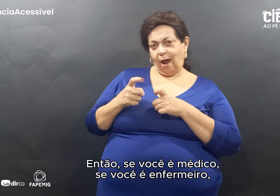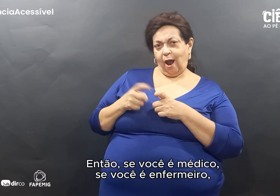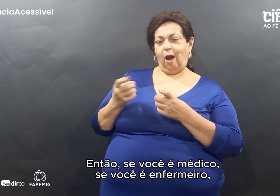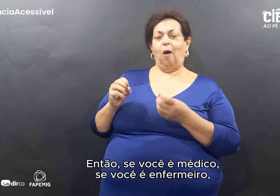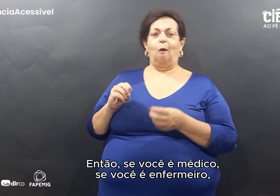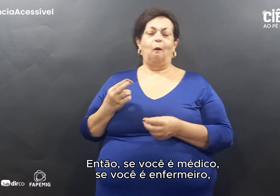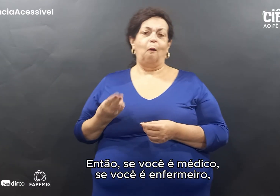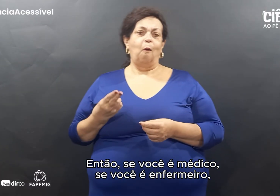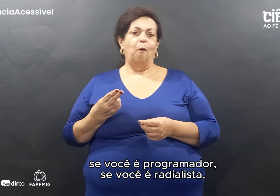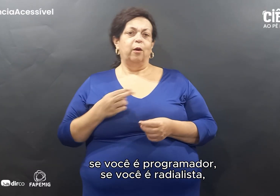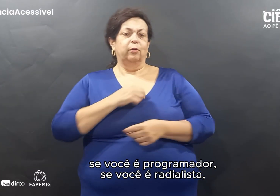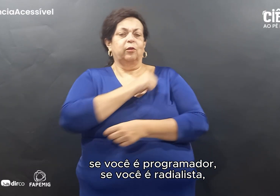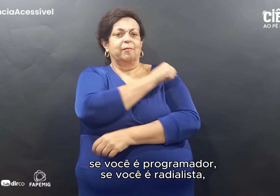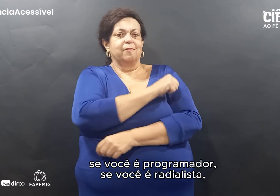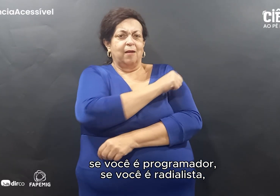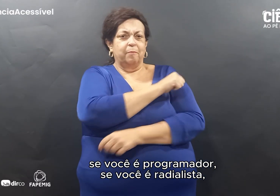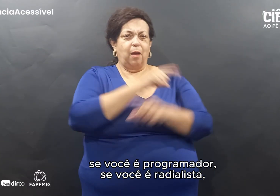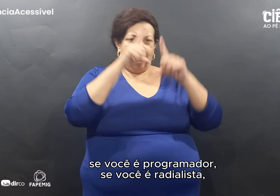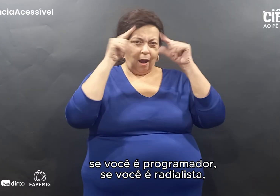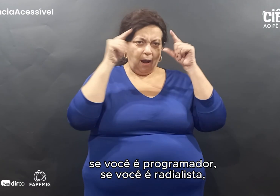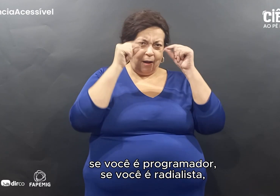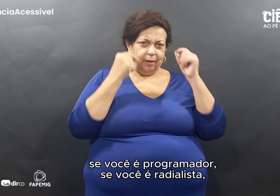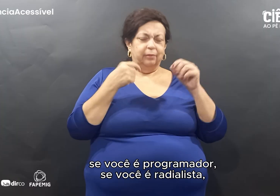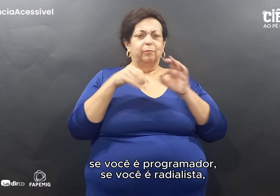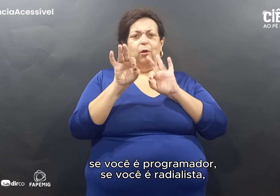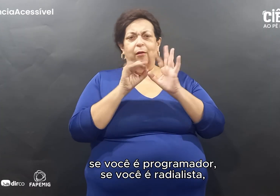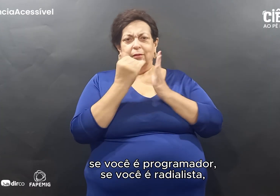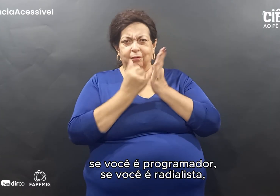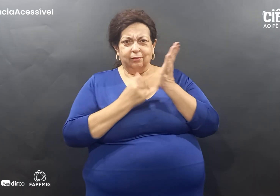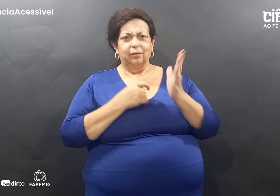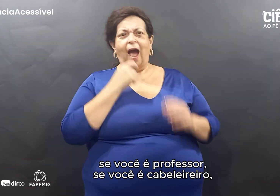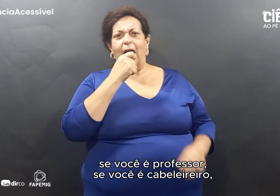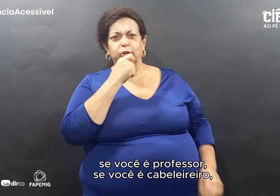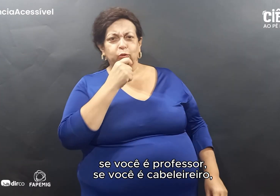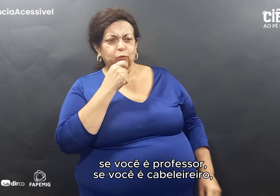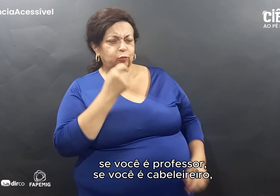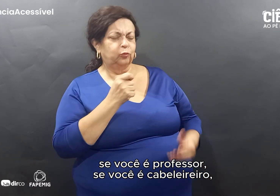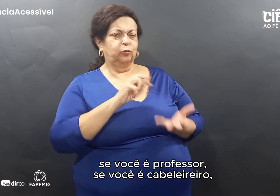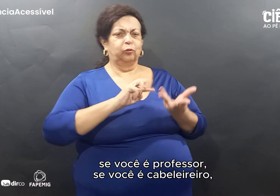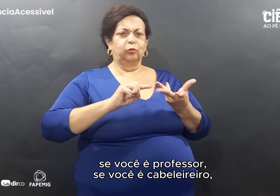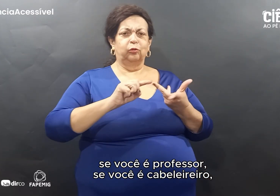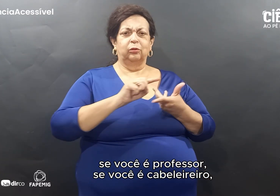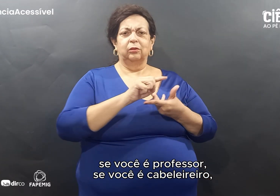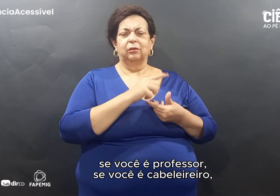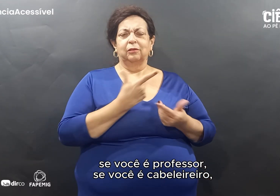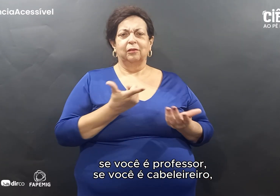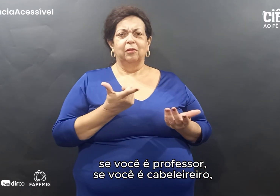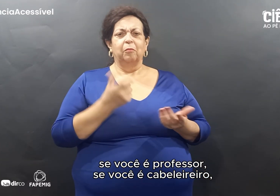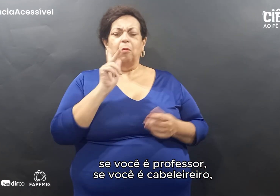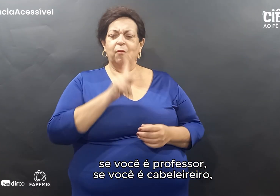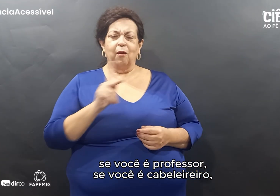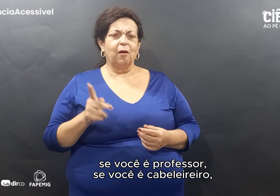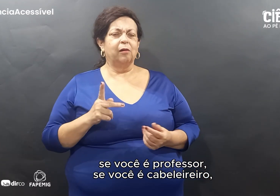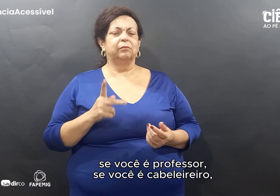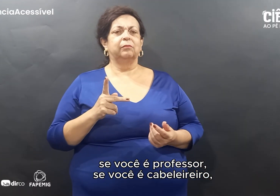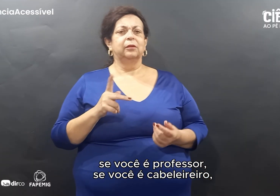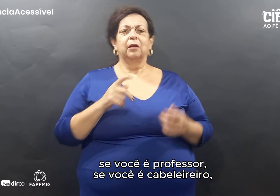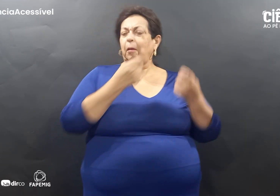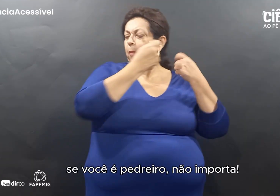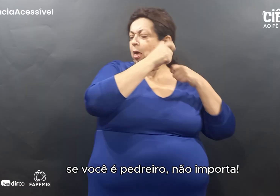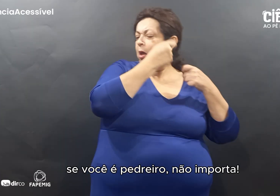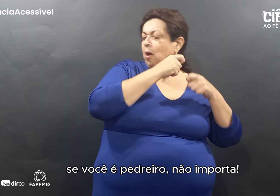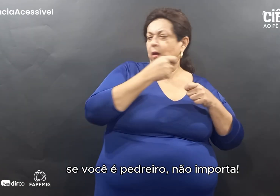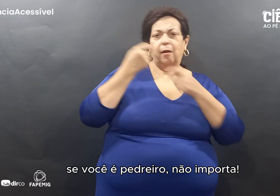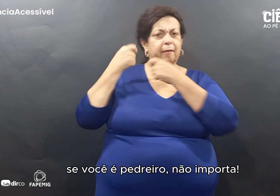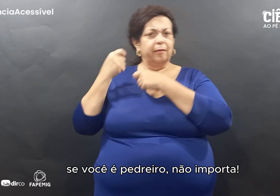se você é enfermeiro, se você é programador, se você é radialista, se você é professor, se você é cabeleireiro,